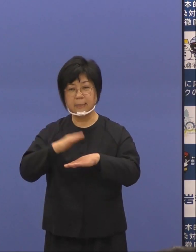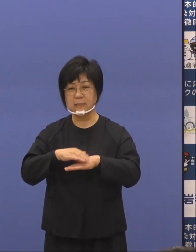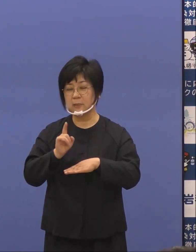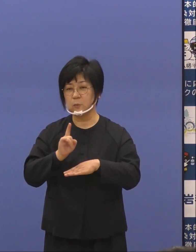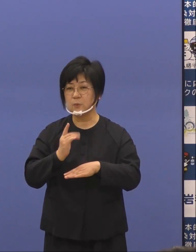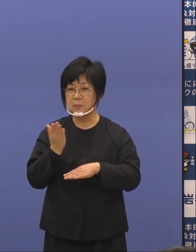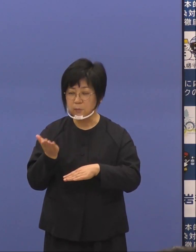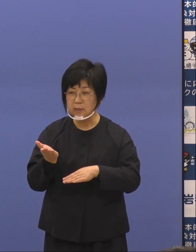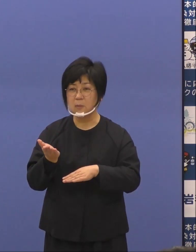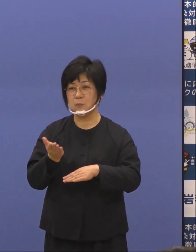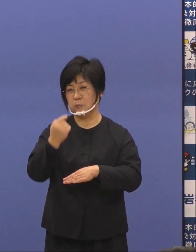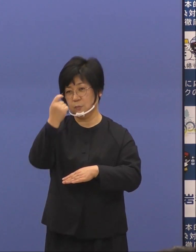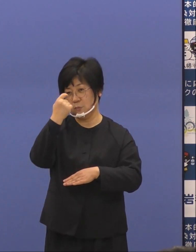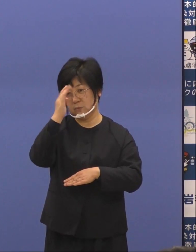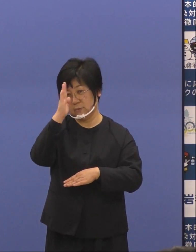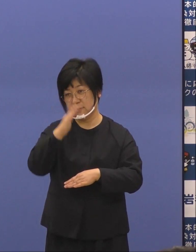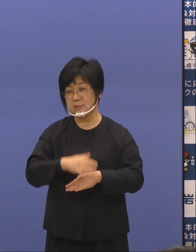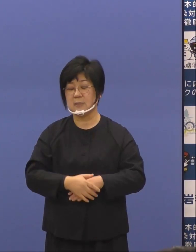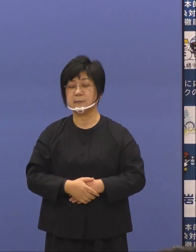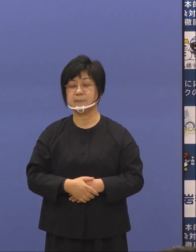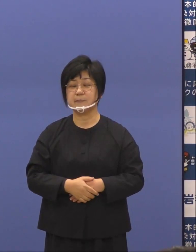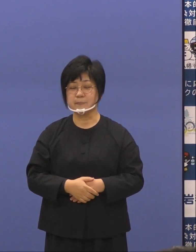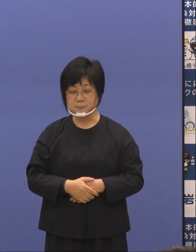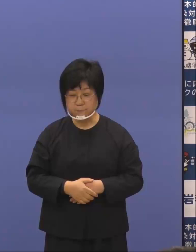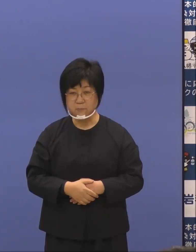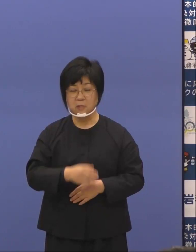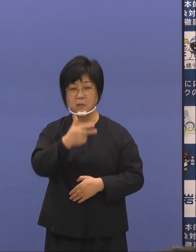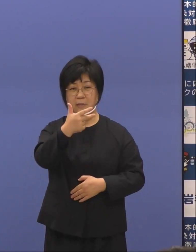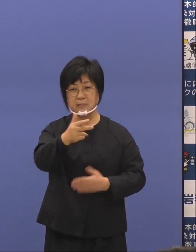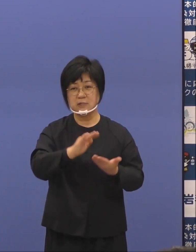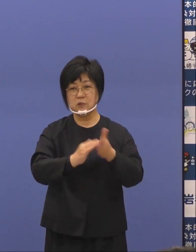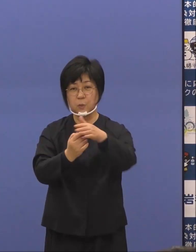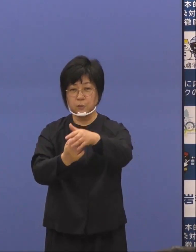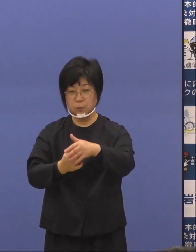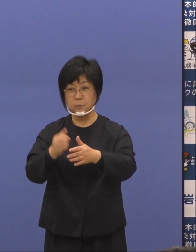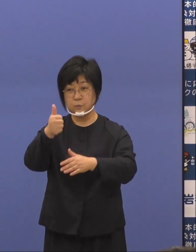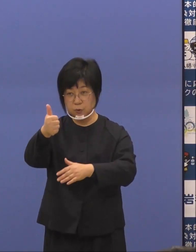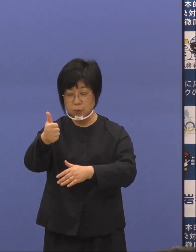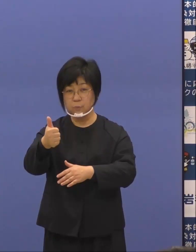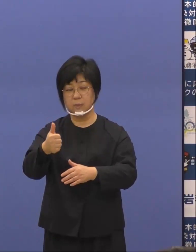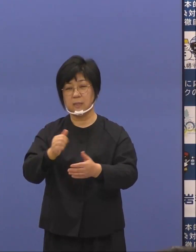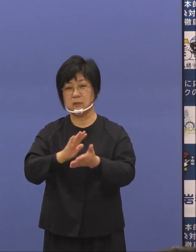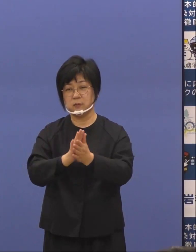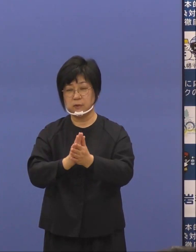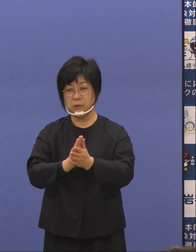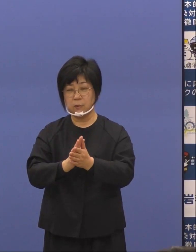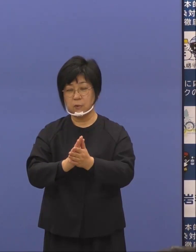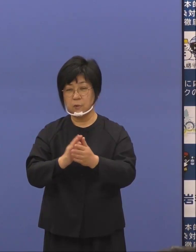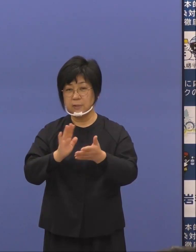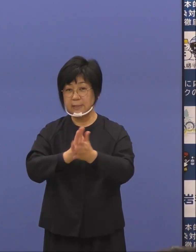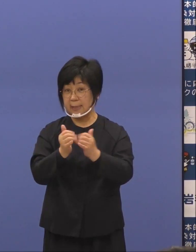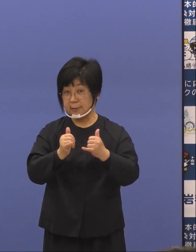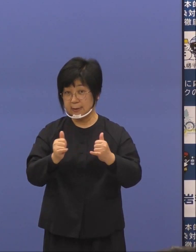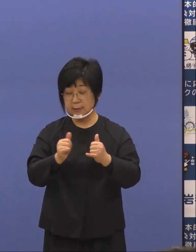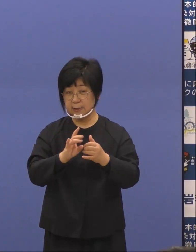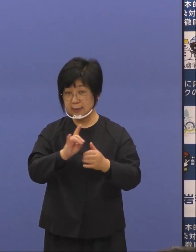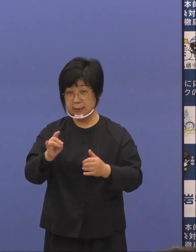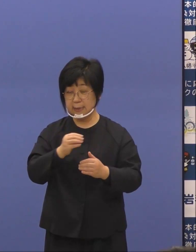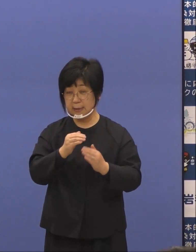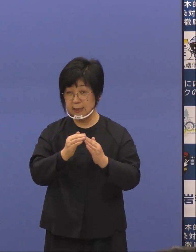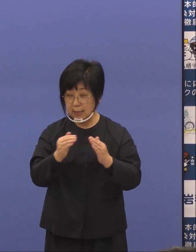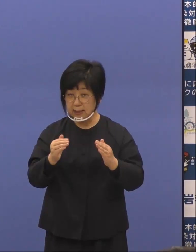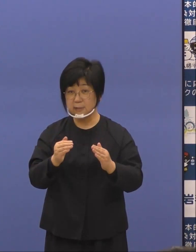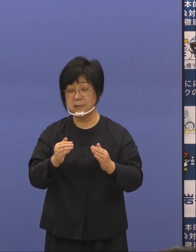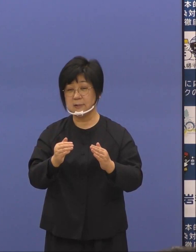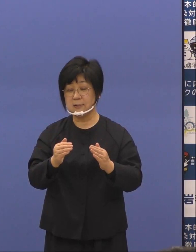これは市町村長さん、そして普段の県議会での議員の皆さん、多